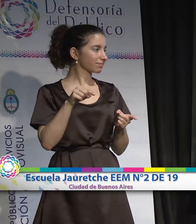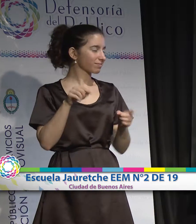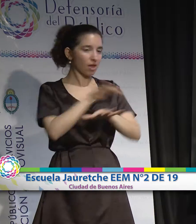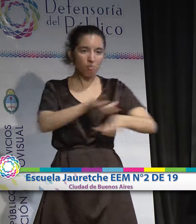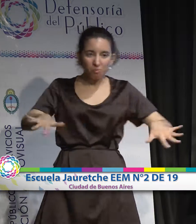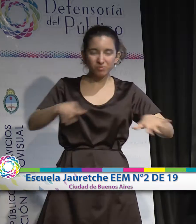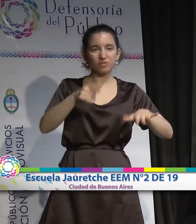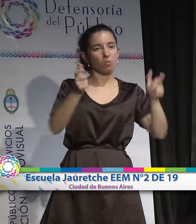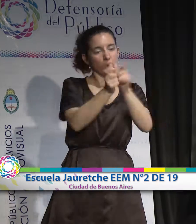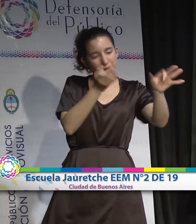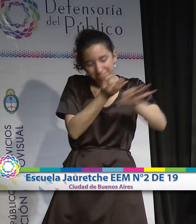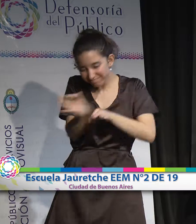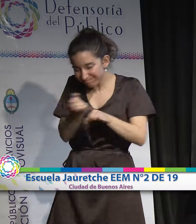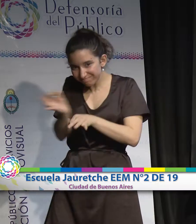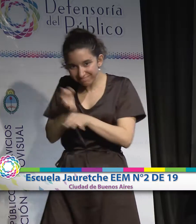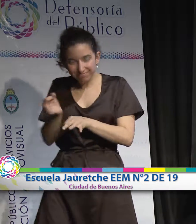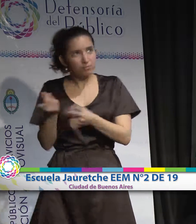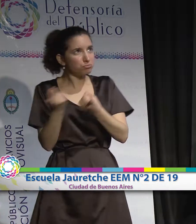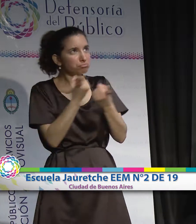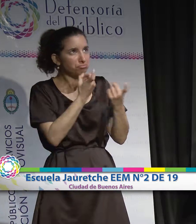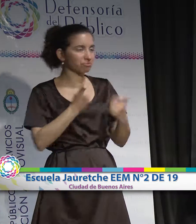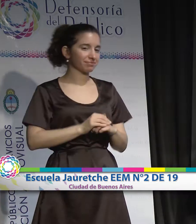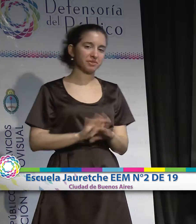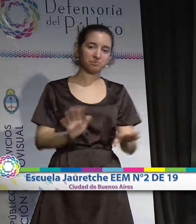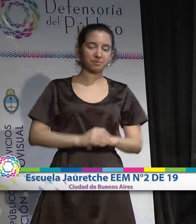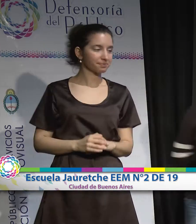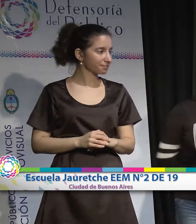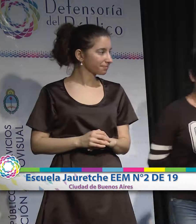programas educativos, que puedan enseñarle cosas y eso.